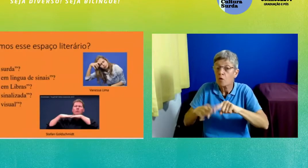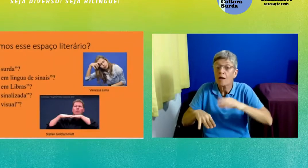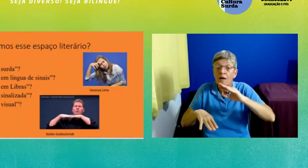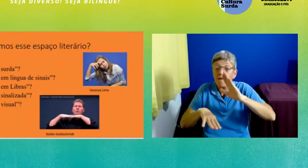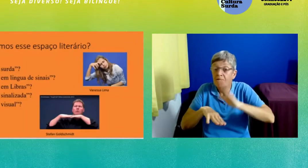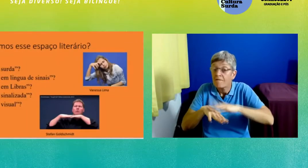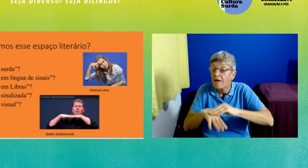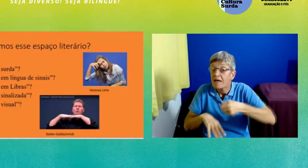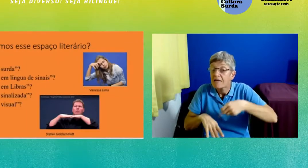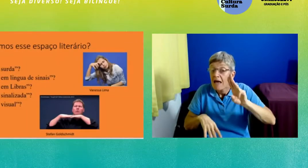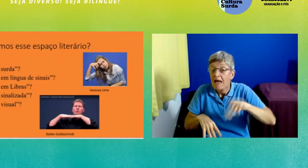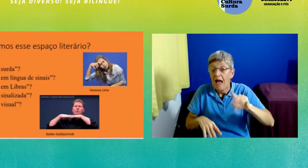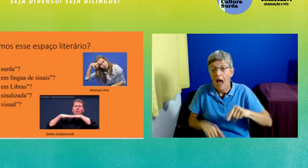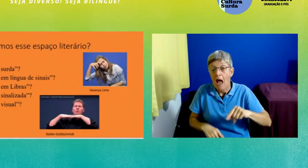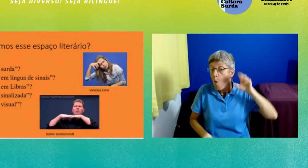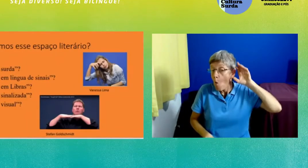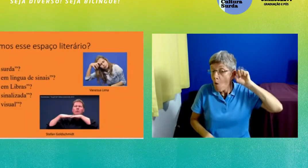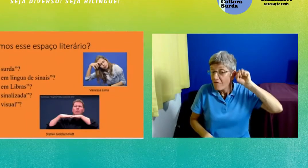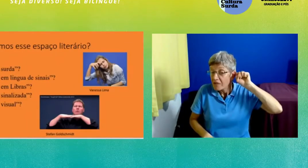vezes,